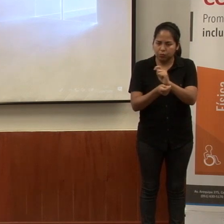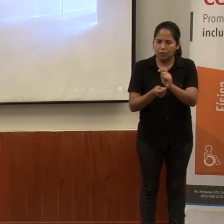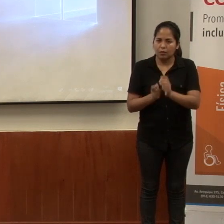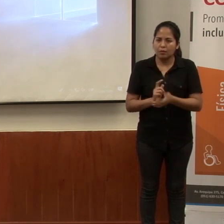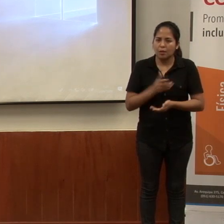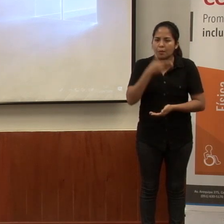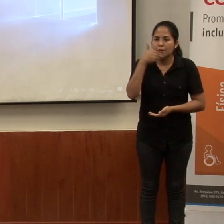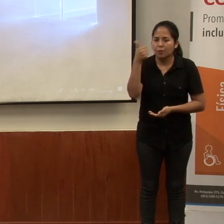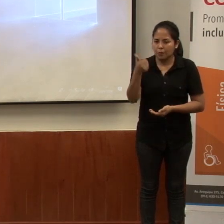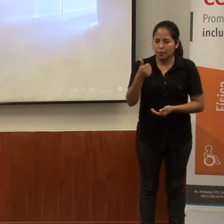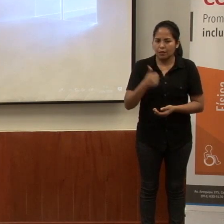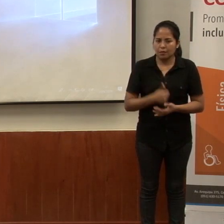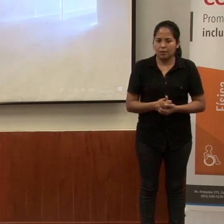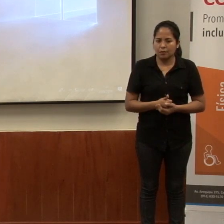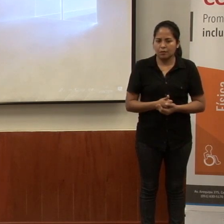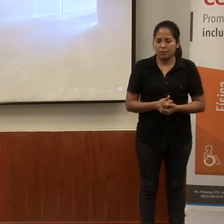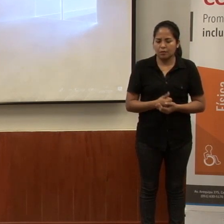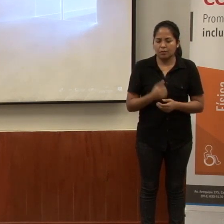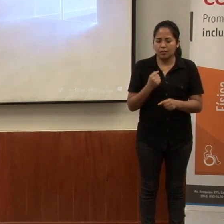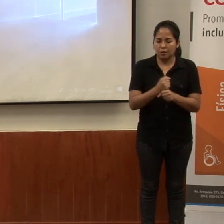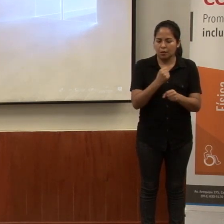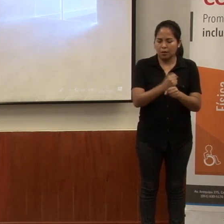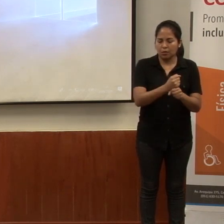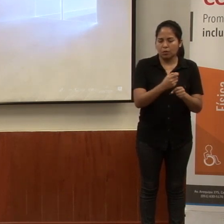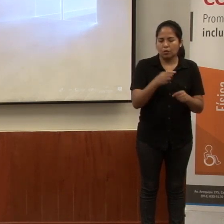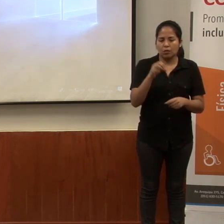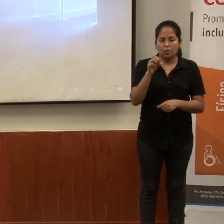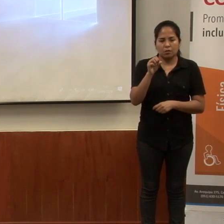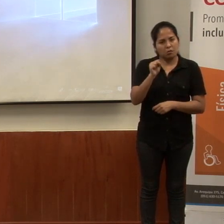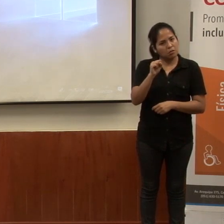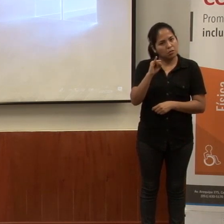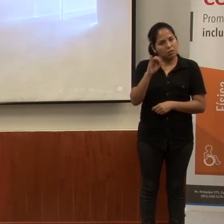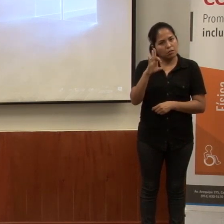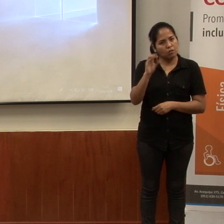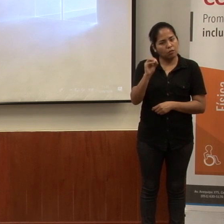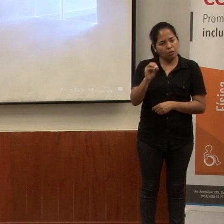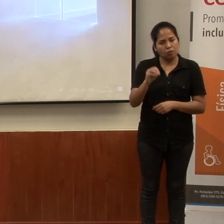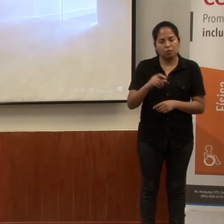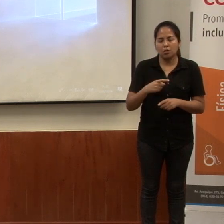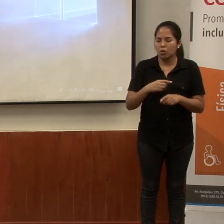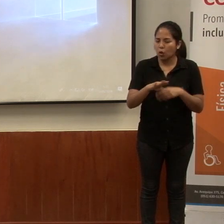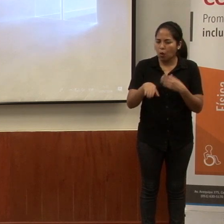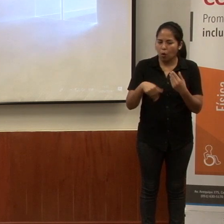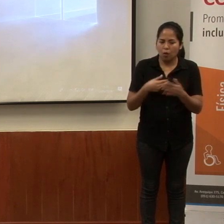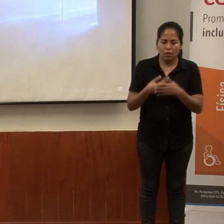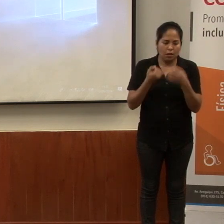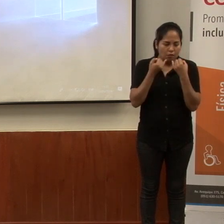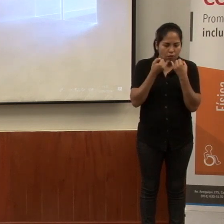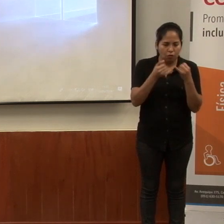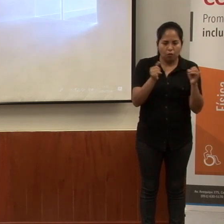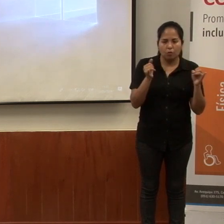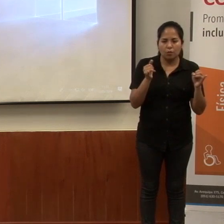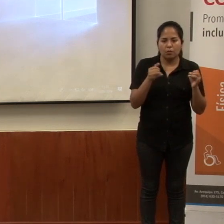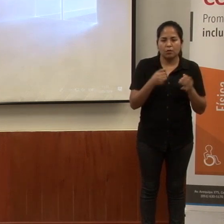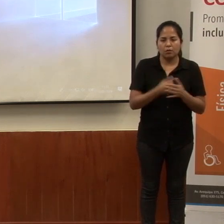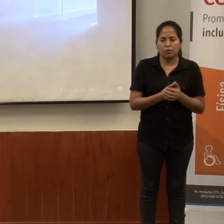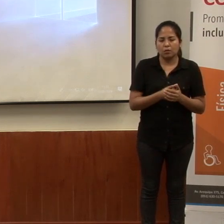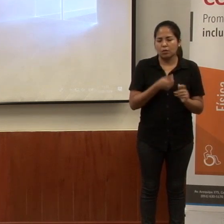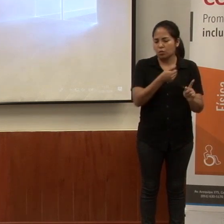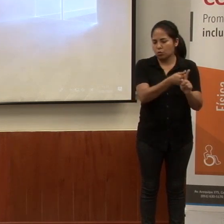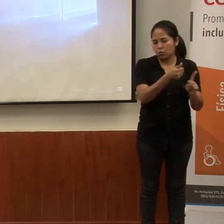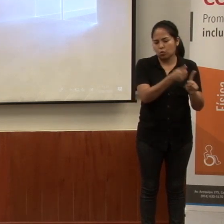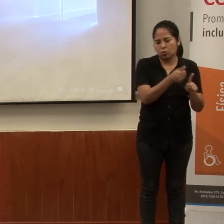estamos trabajando con el MISPA, el CISFO, le hemos dado toda la información para que en su